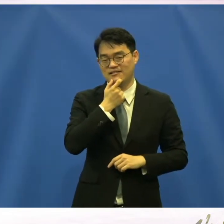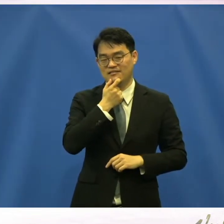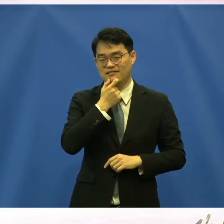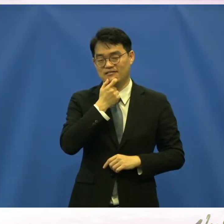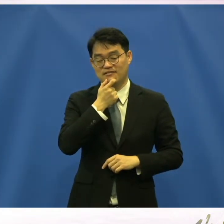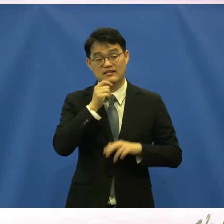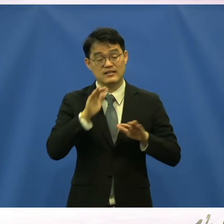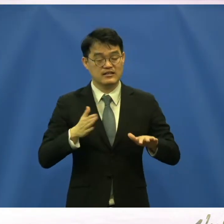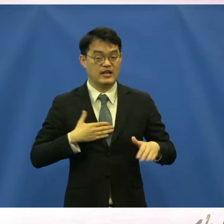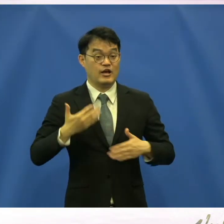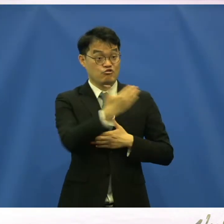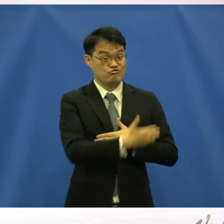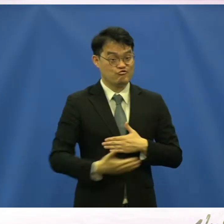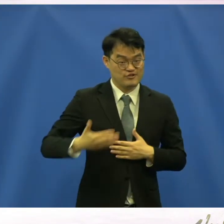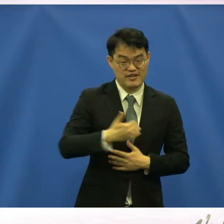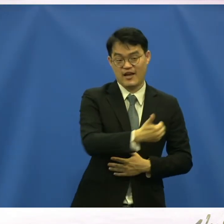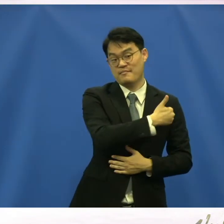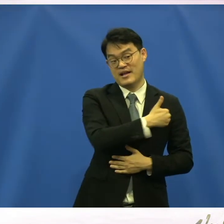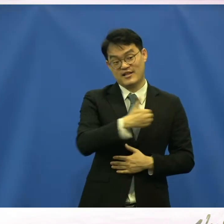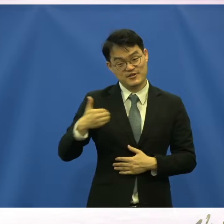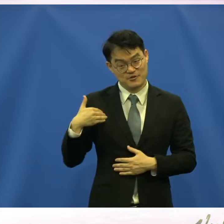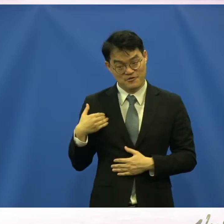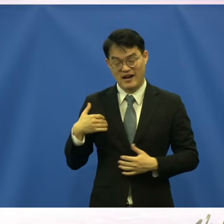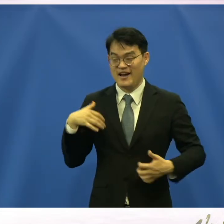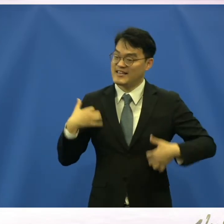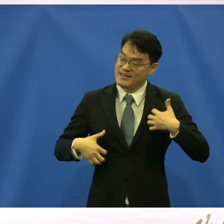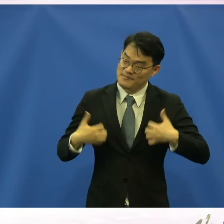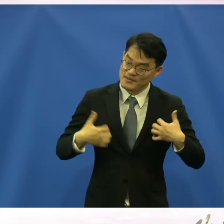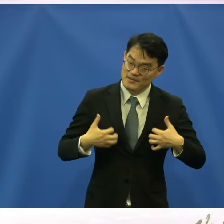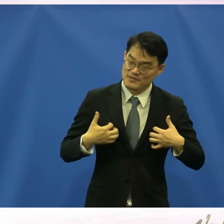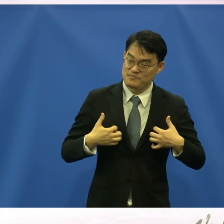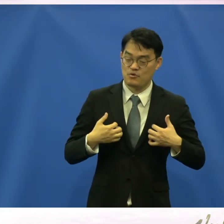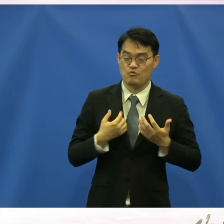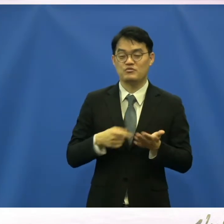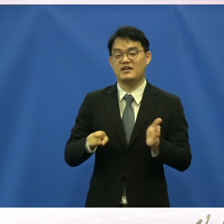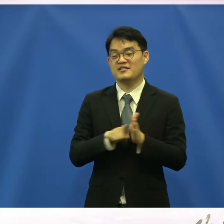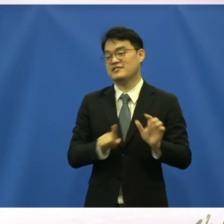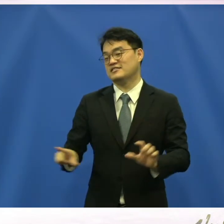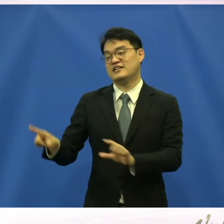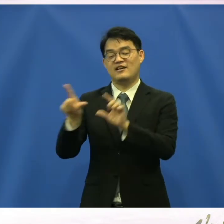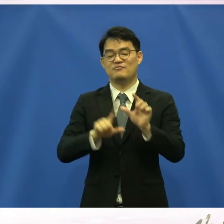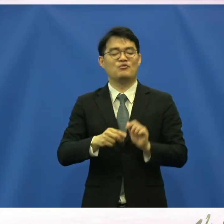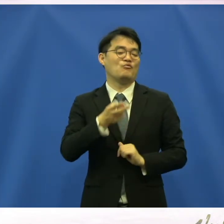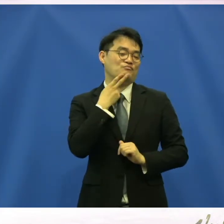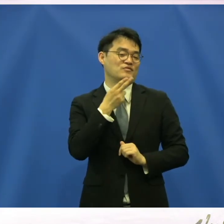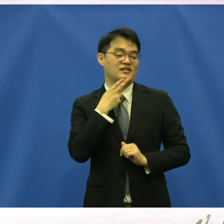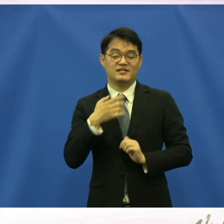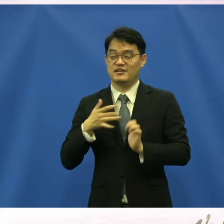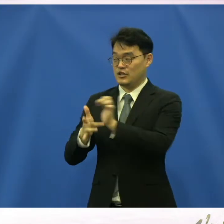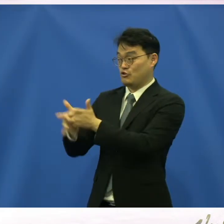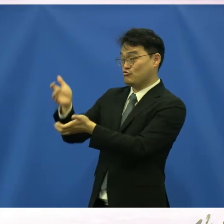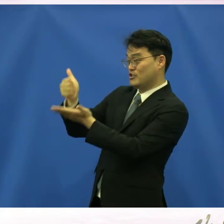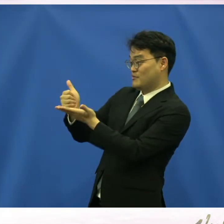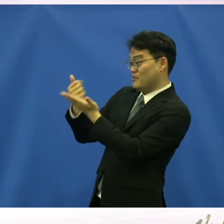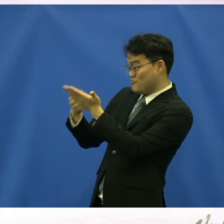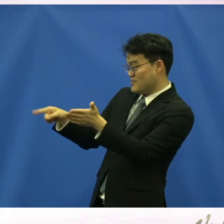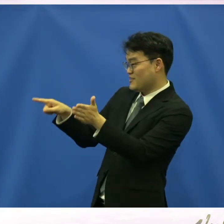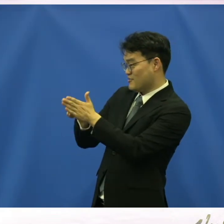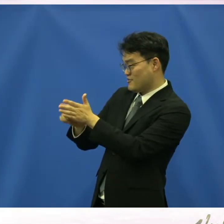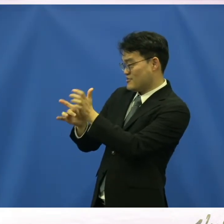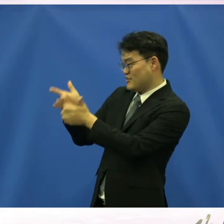나 육체를 만족시키고 위해서 살고 싶은 마음이 없어졌다. 그리스도를 위해 산다면 난 죽음도 유익하다고